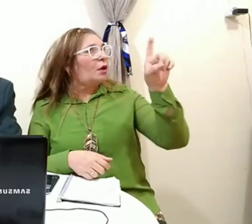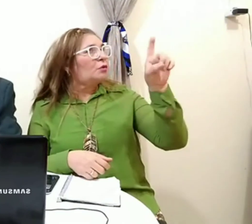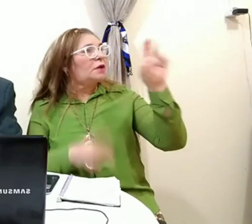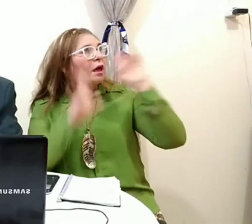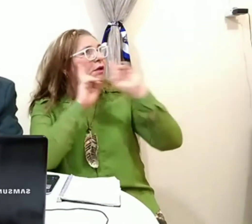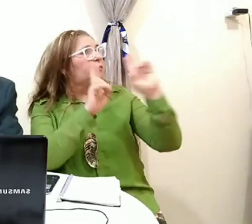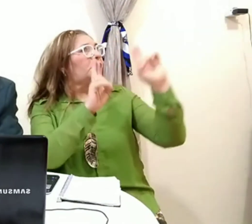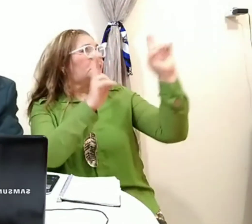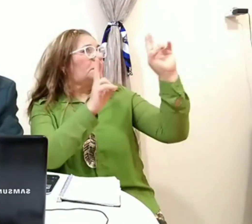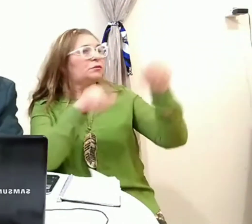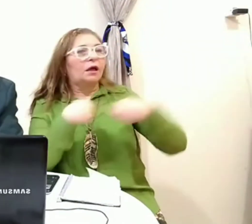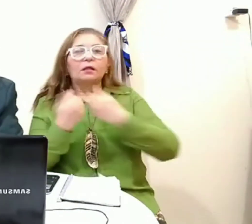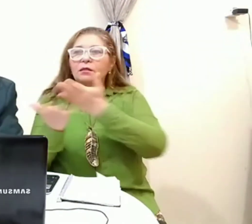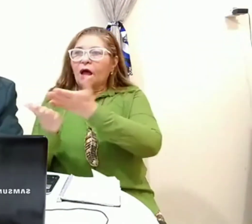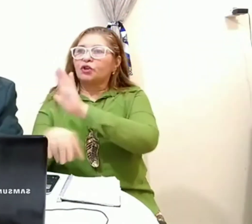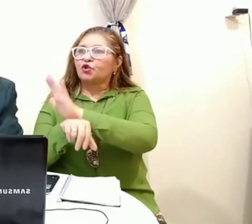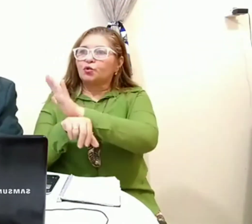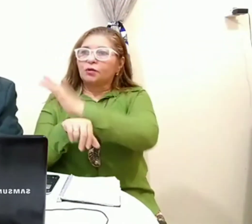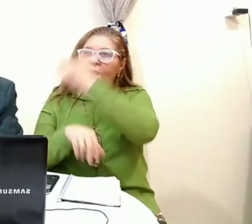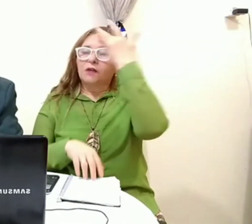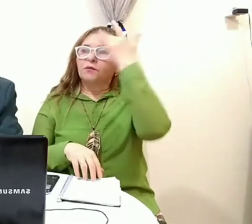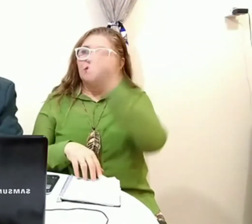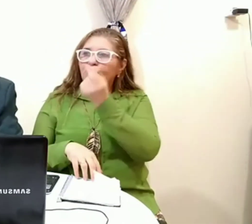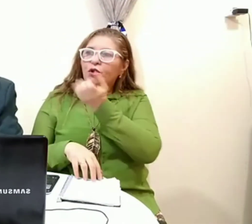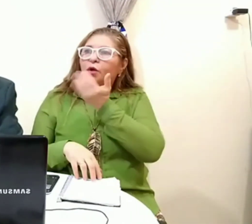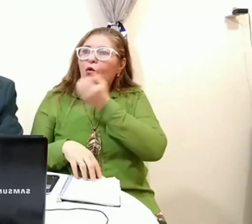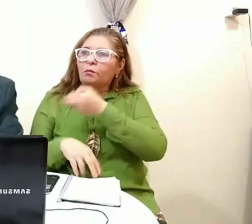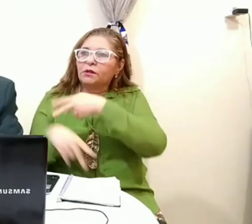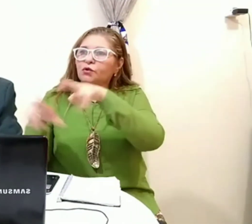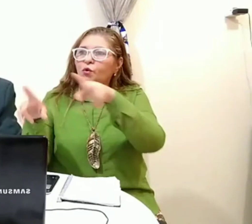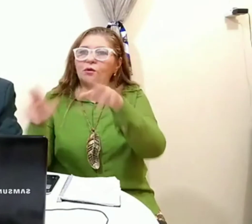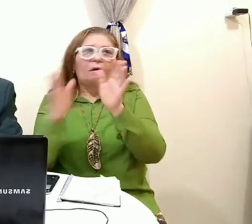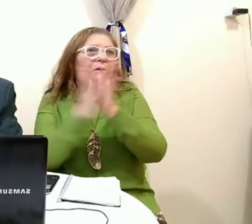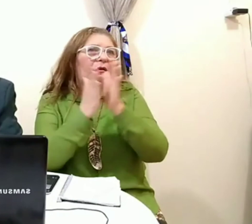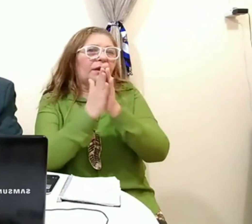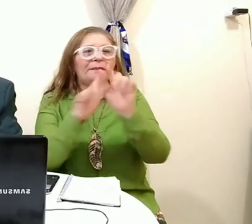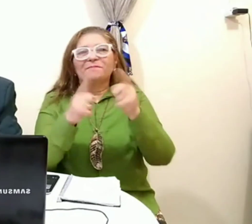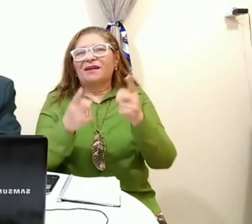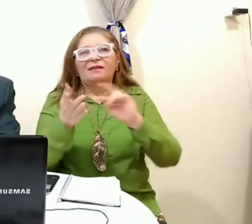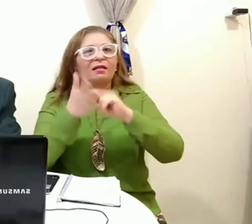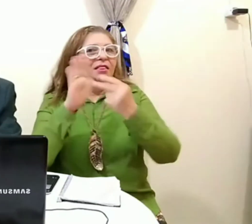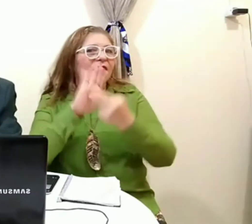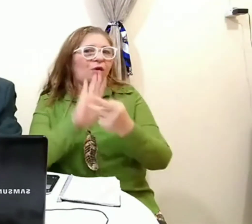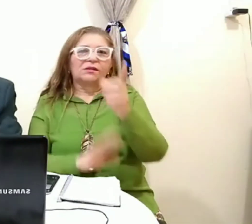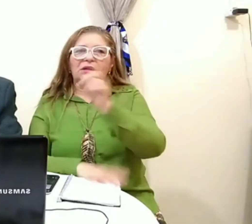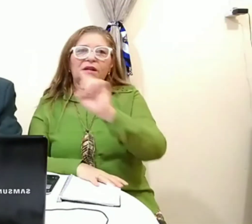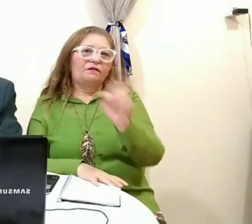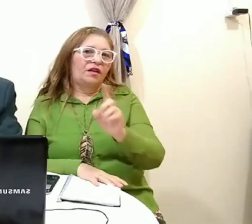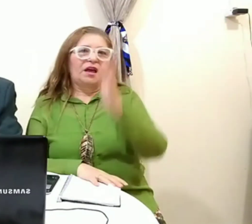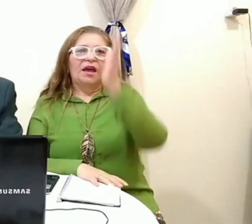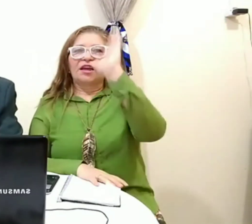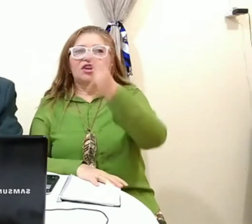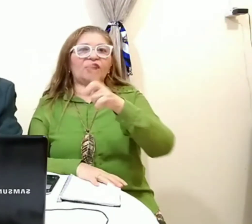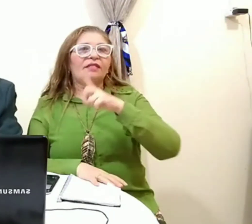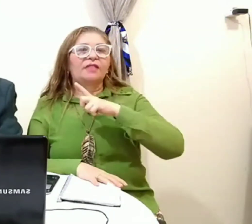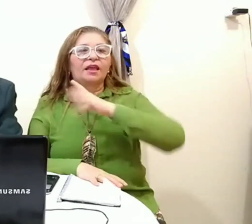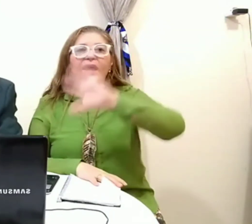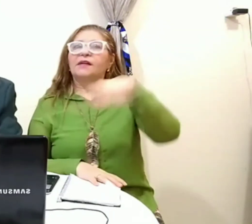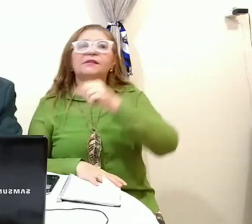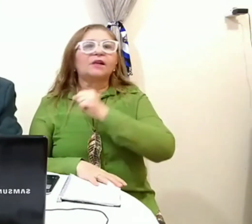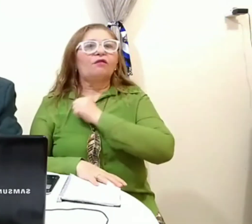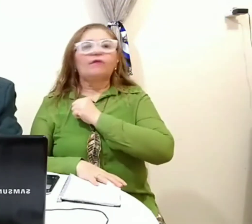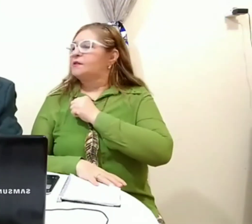pessoas e que ora a Deus continuamente. Isto não significa que você tenha a